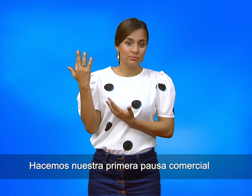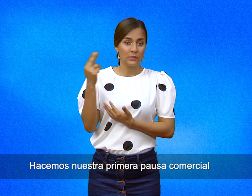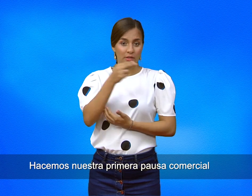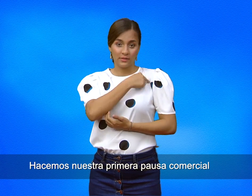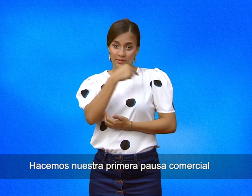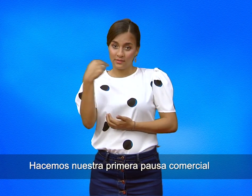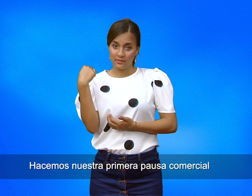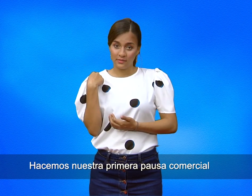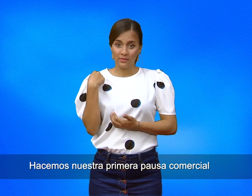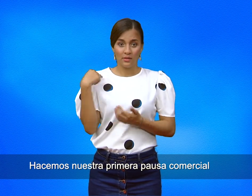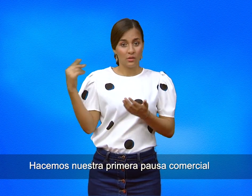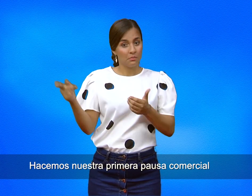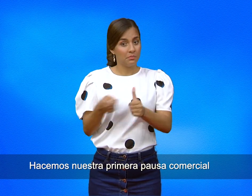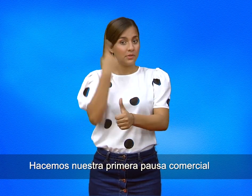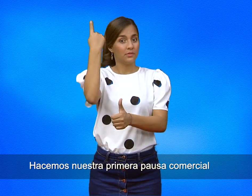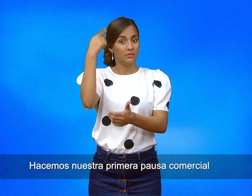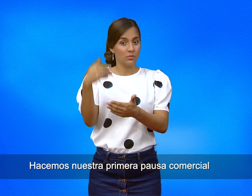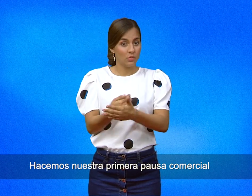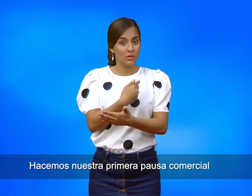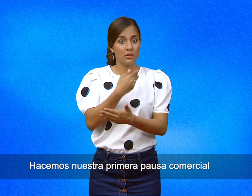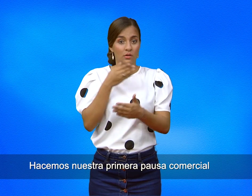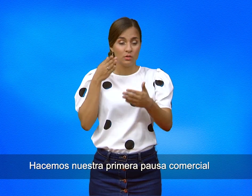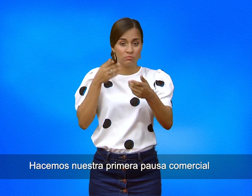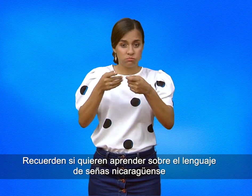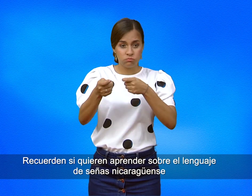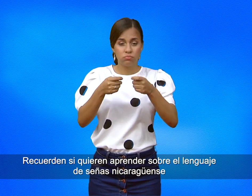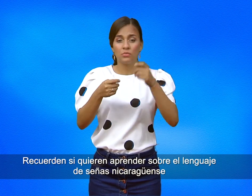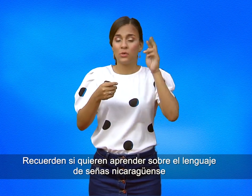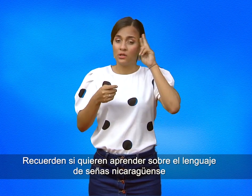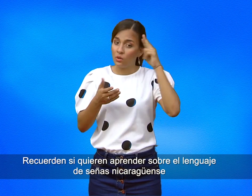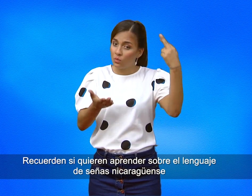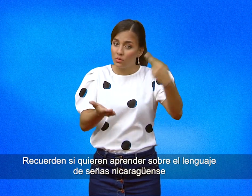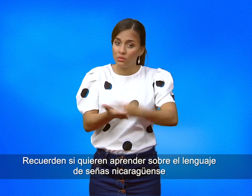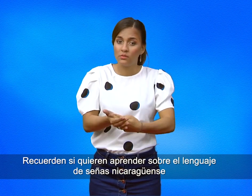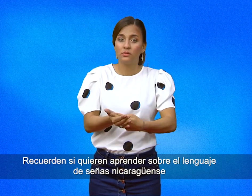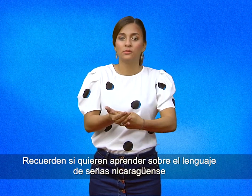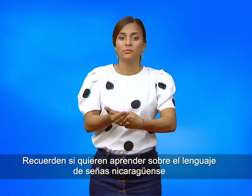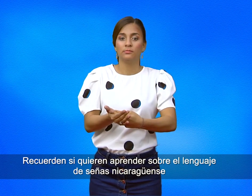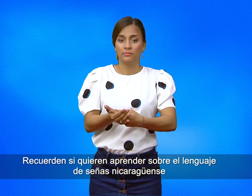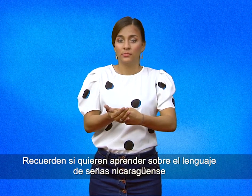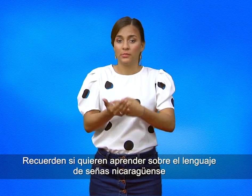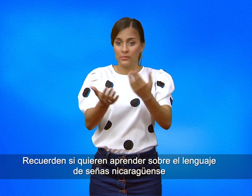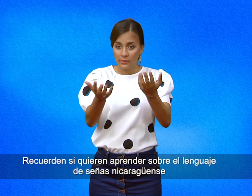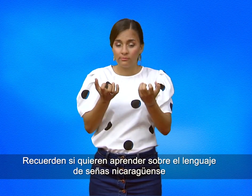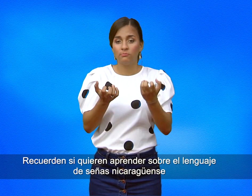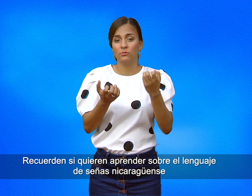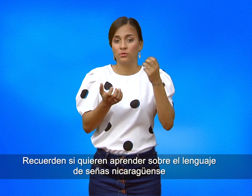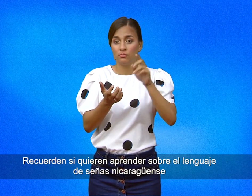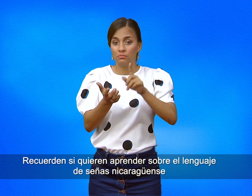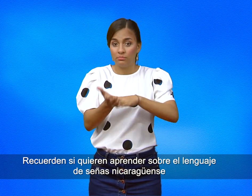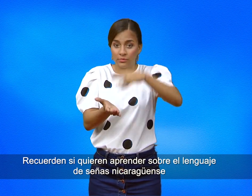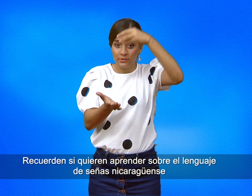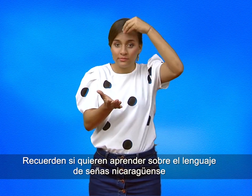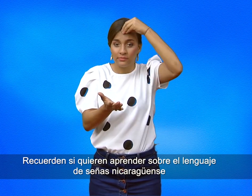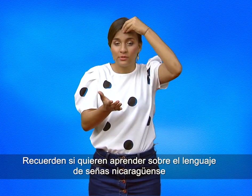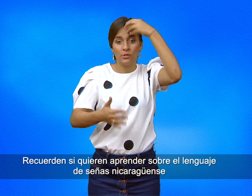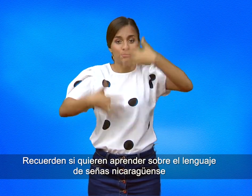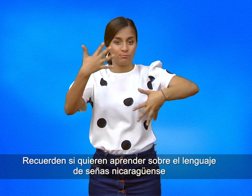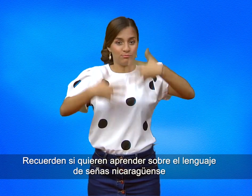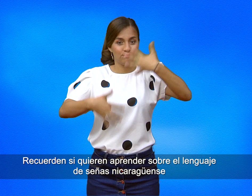Hacemos nuestra primera pausa comercial. Recuerden, si quieren aprender sobre el lenguaje